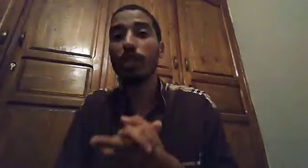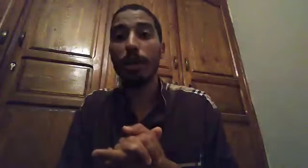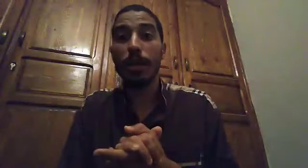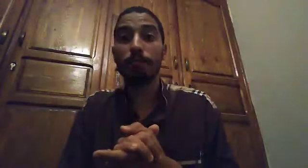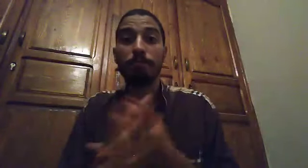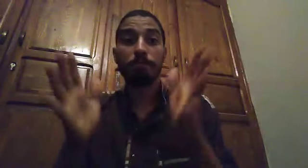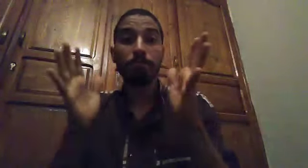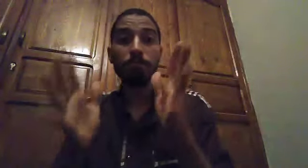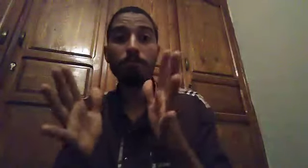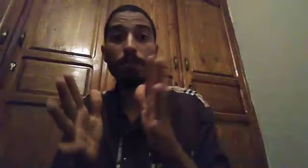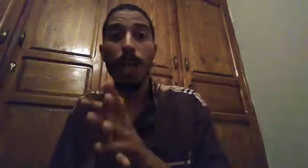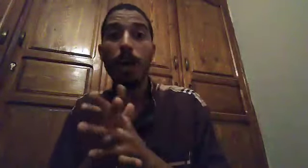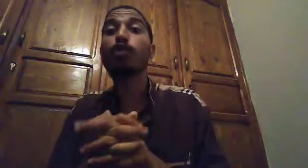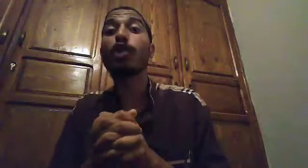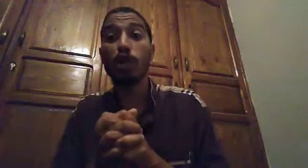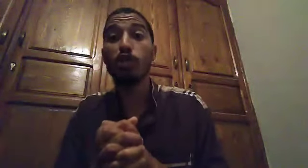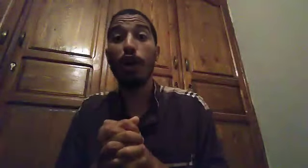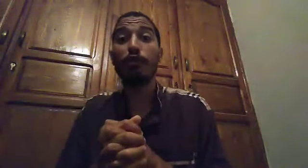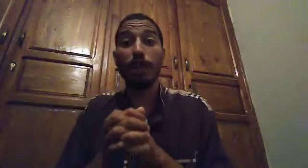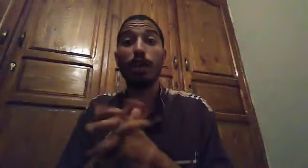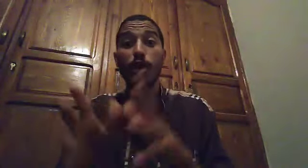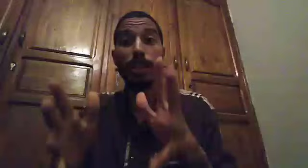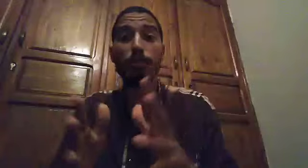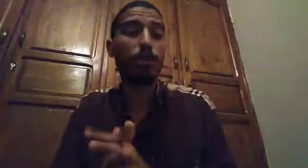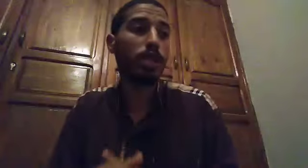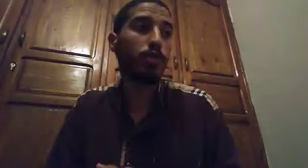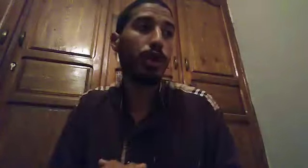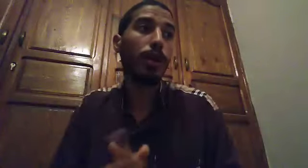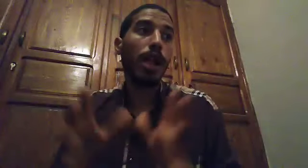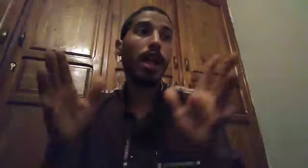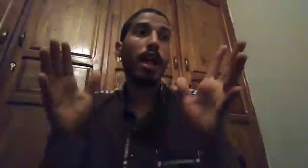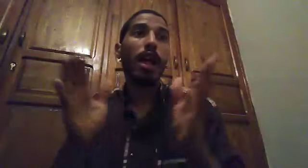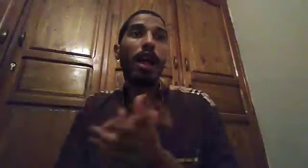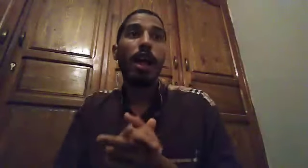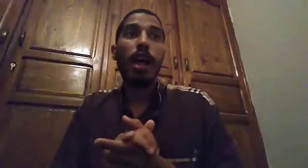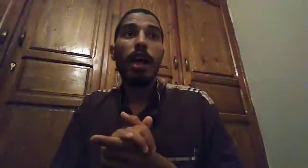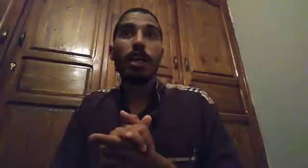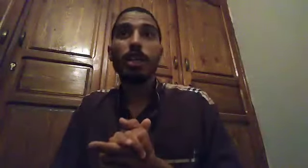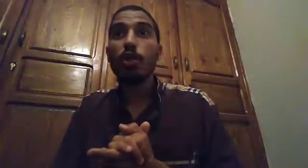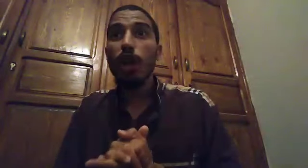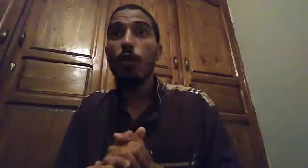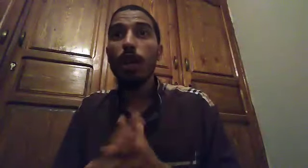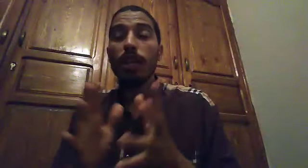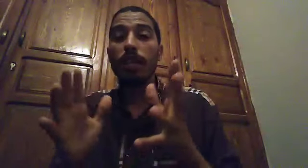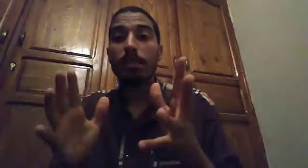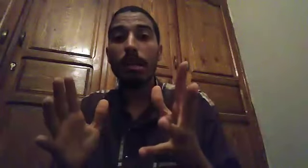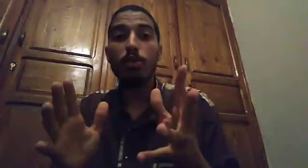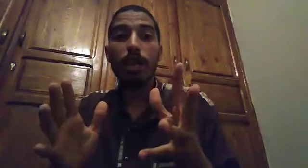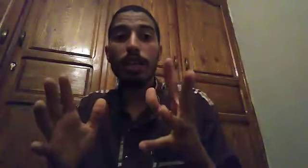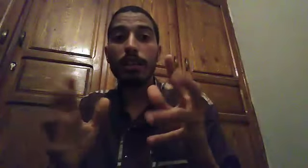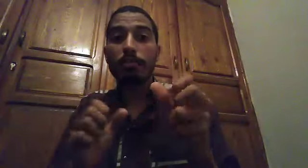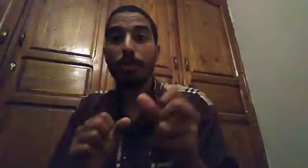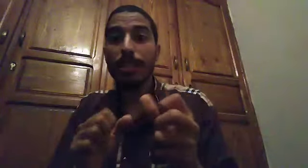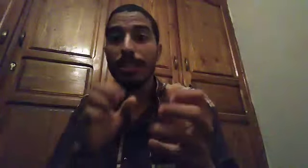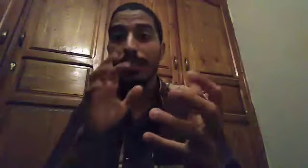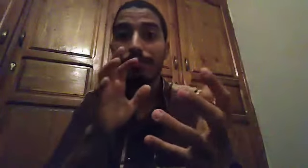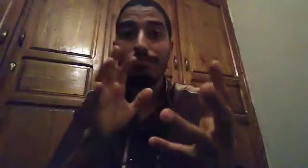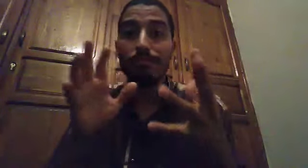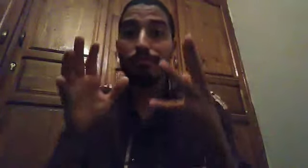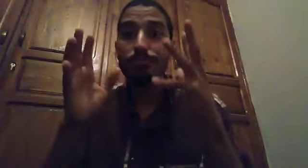ماريا وشفنا روسيسو عفوا حتى هو اللي دار مباراة زوينة. شوط اول شنو نقول لك، البرازيل